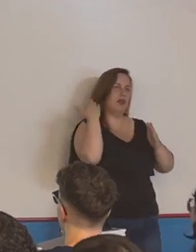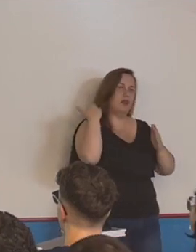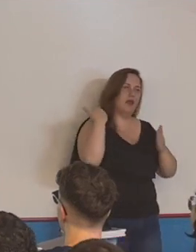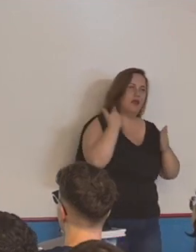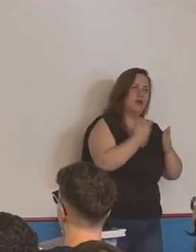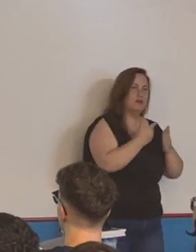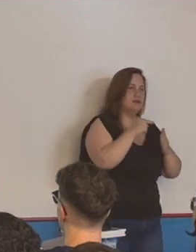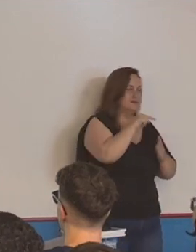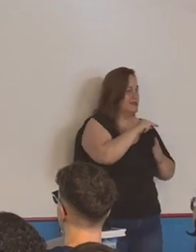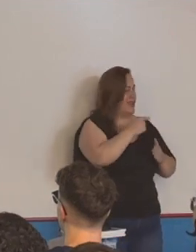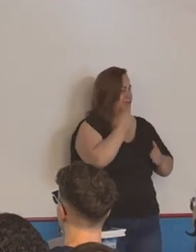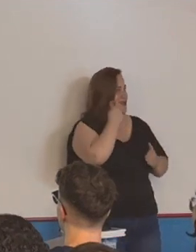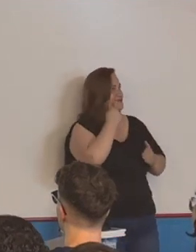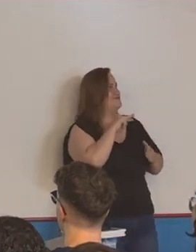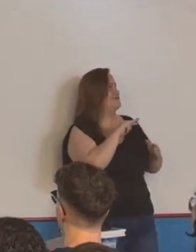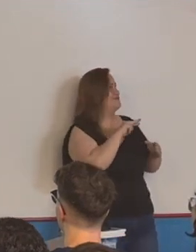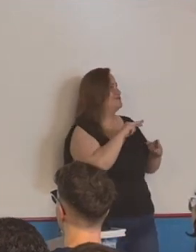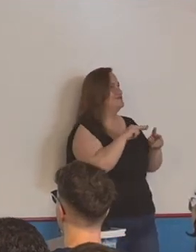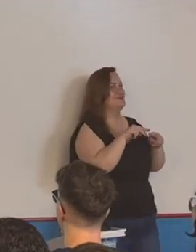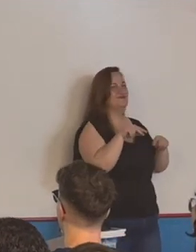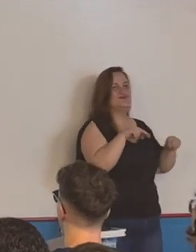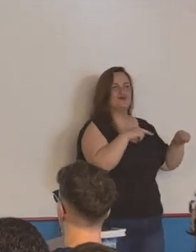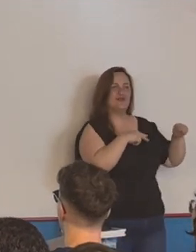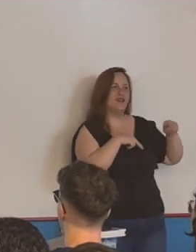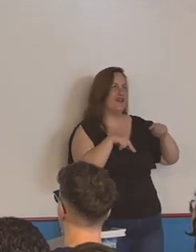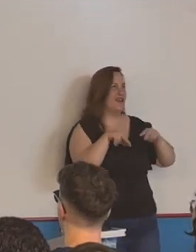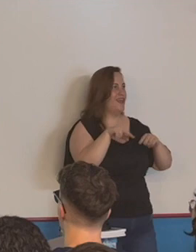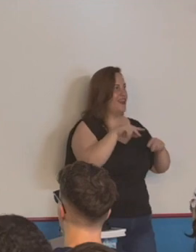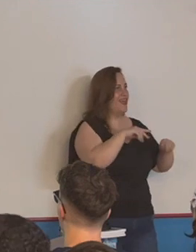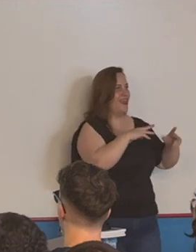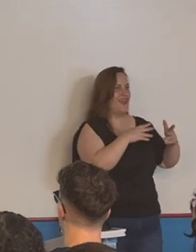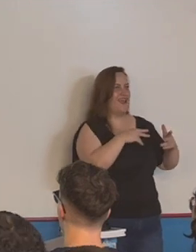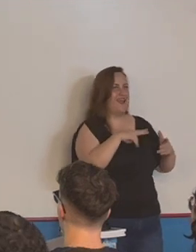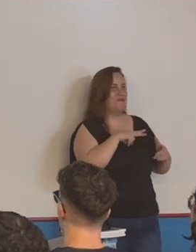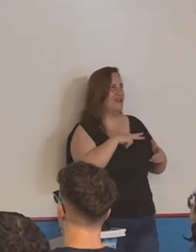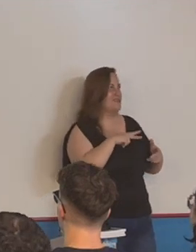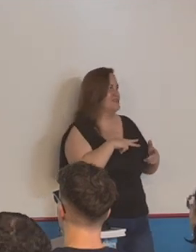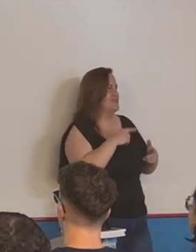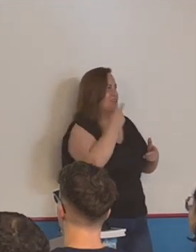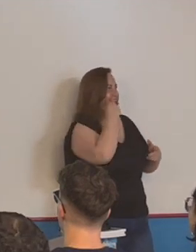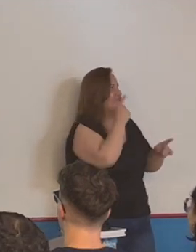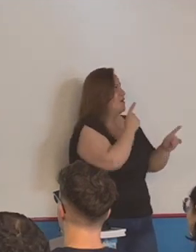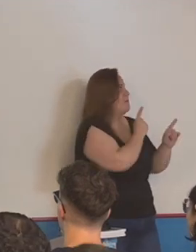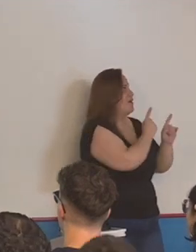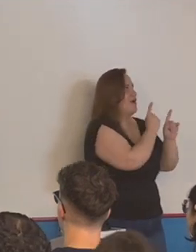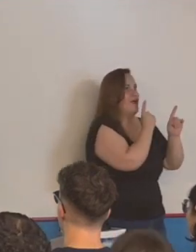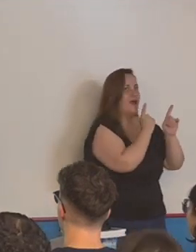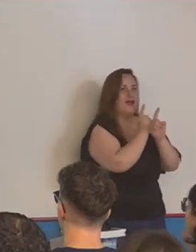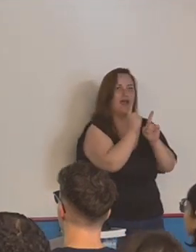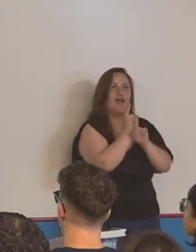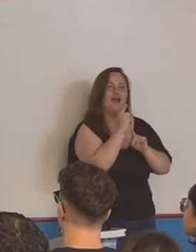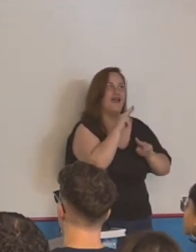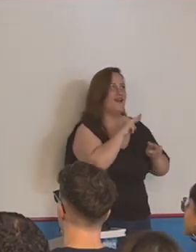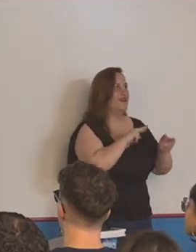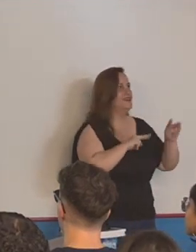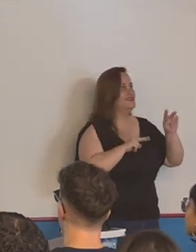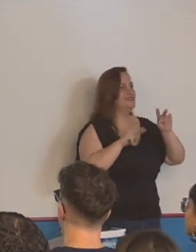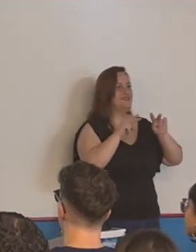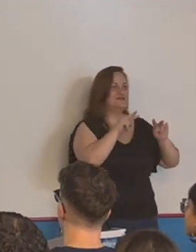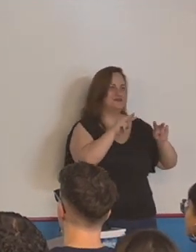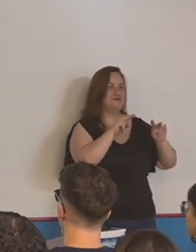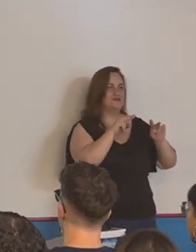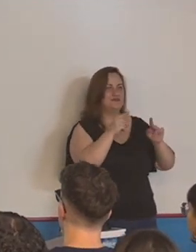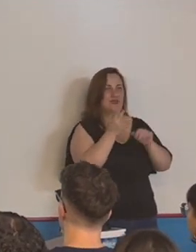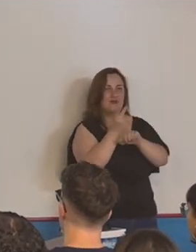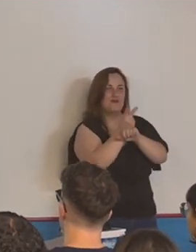sei lá, eu achava legal andar pela cidade e desvendando lugares, sabe, para conhecer, para buscar